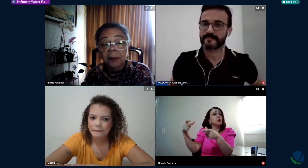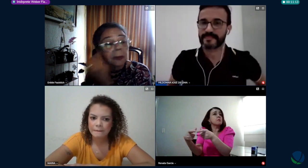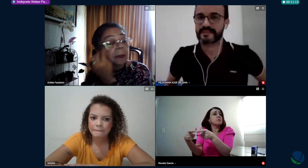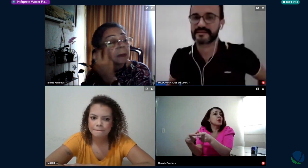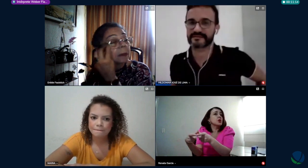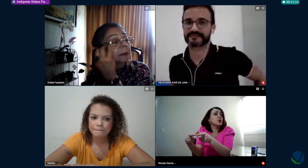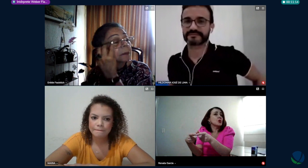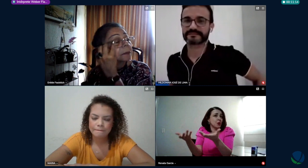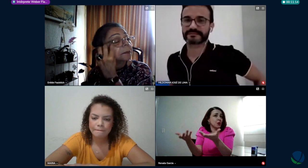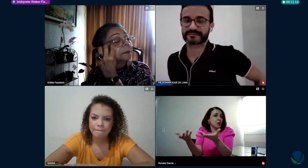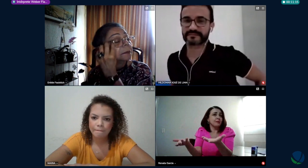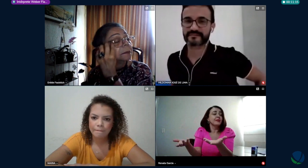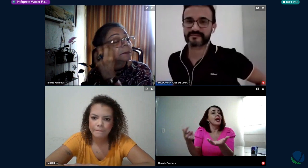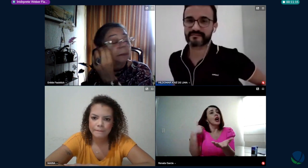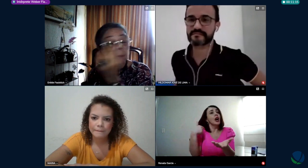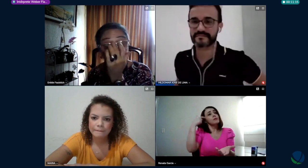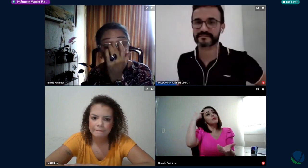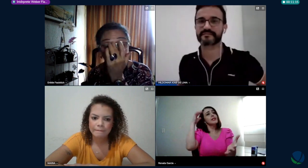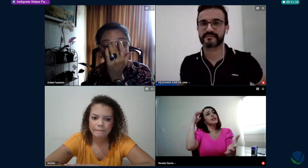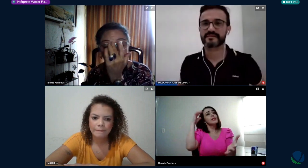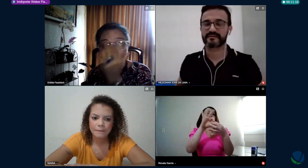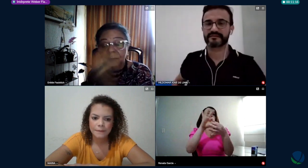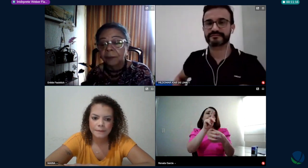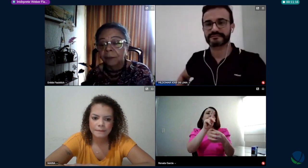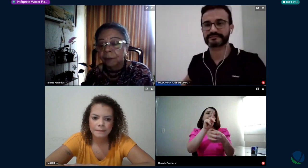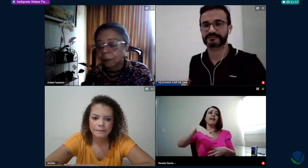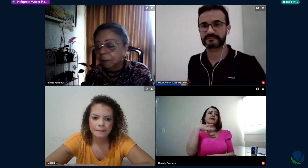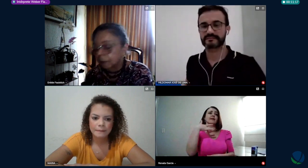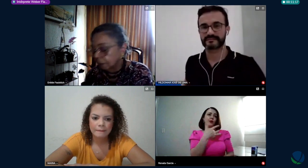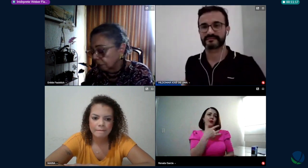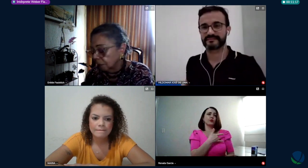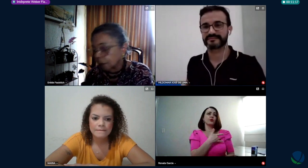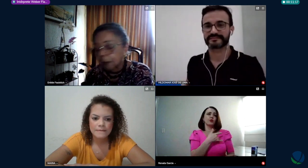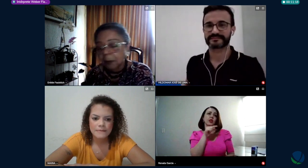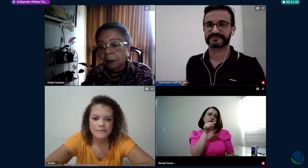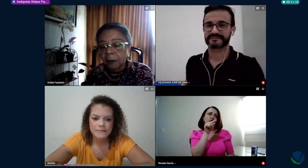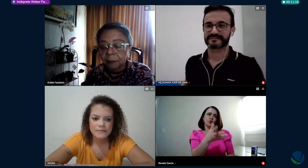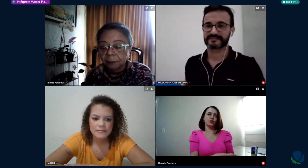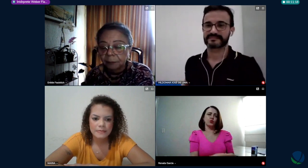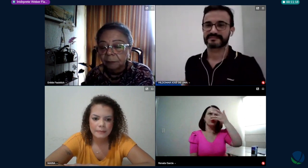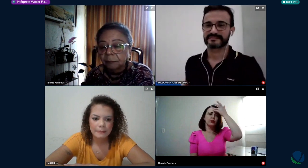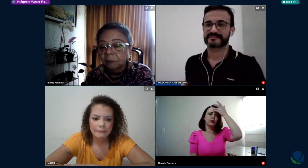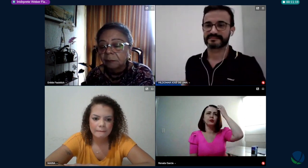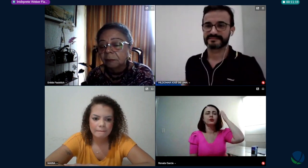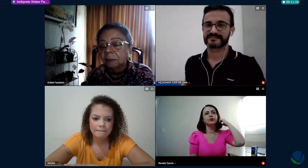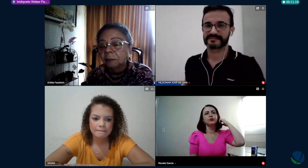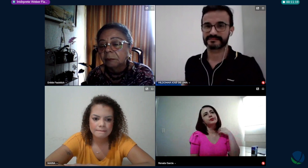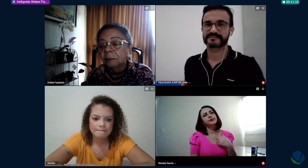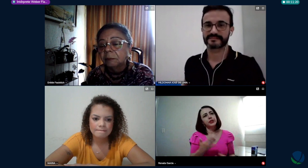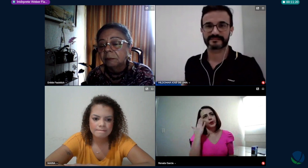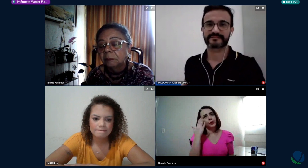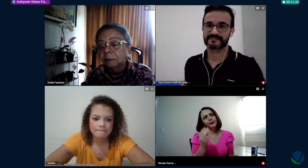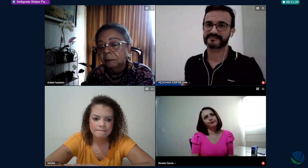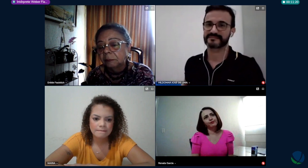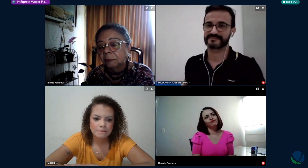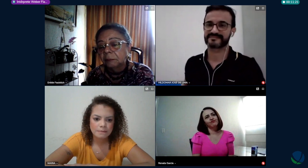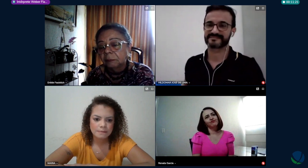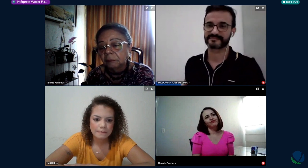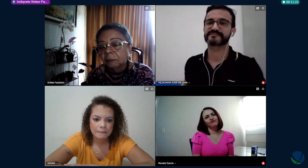uma questão de conquista de direitos, né? A gente poder conseguir trazer dados reais, né? Então, essa é